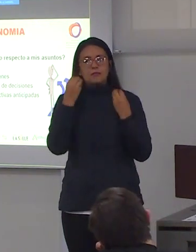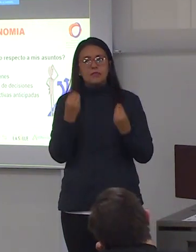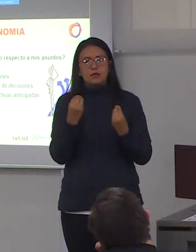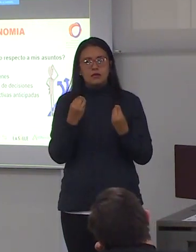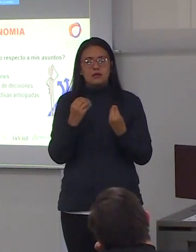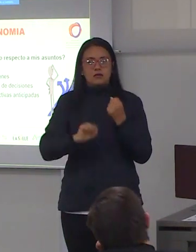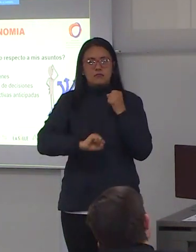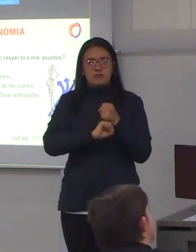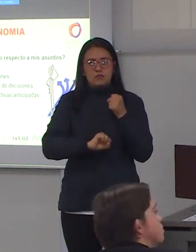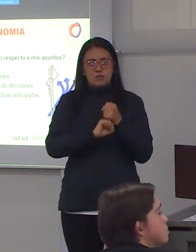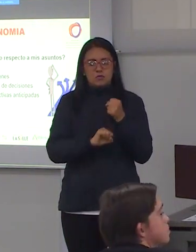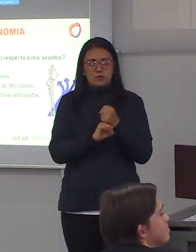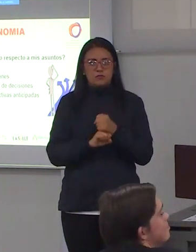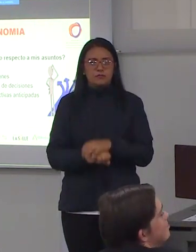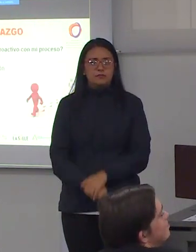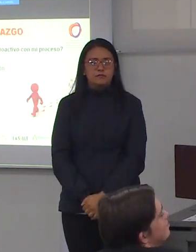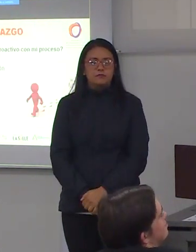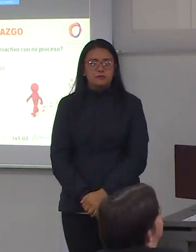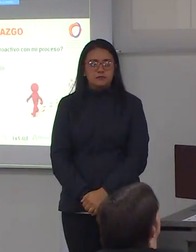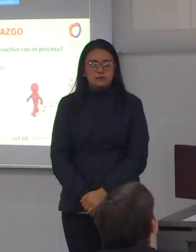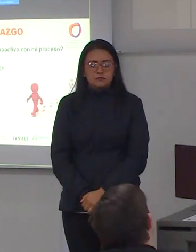la toma de apoyos de decisiones con apoyo